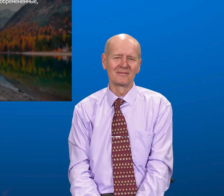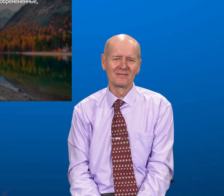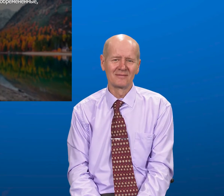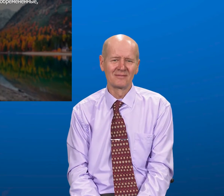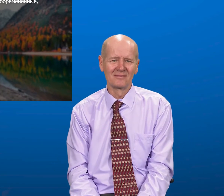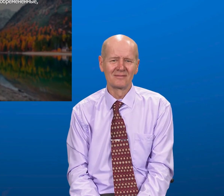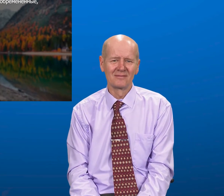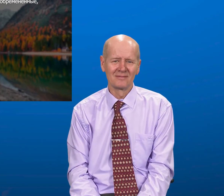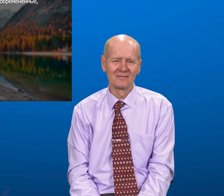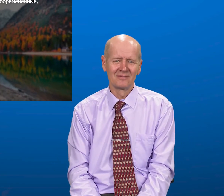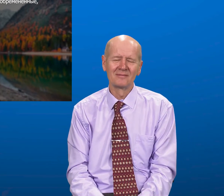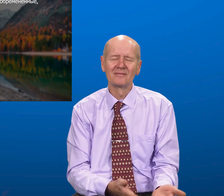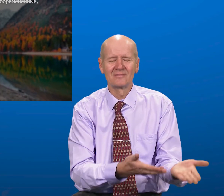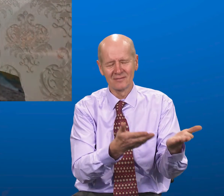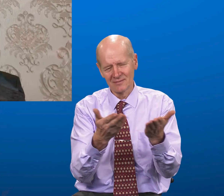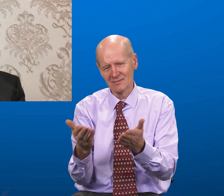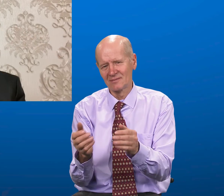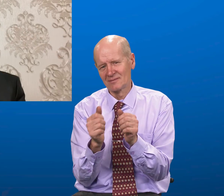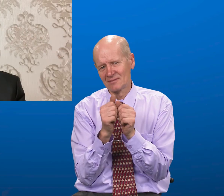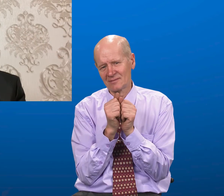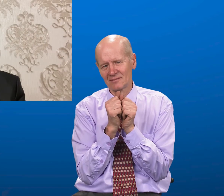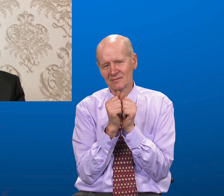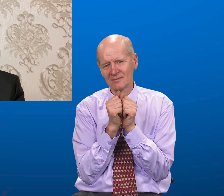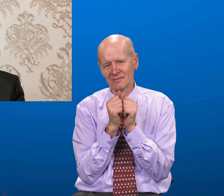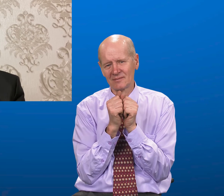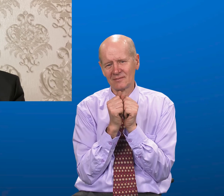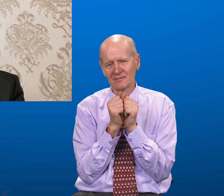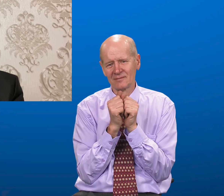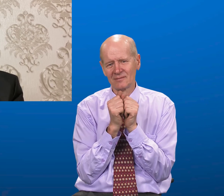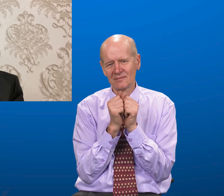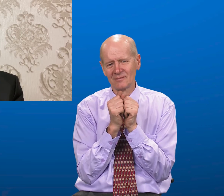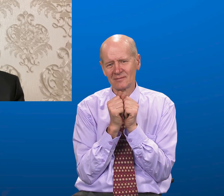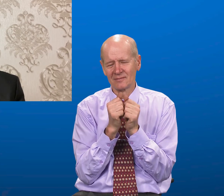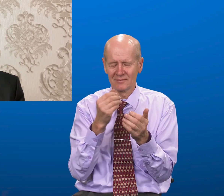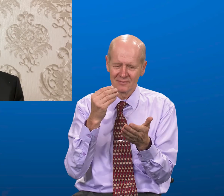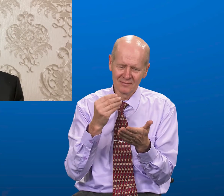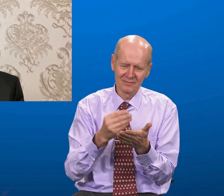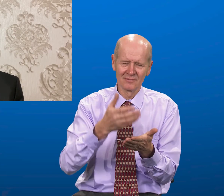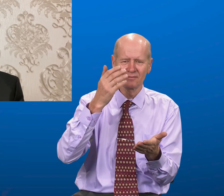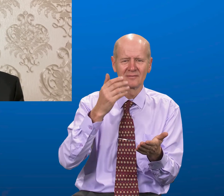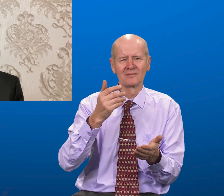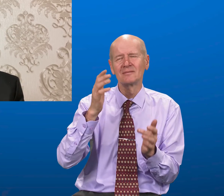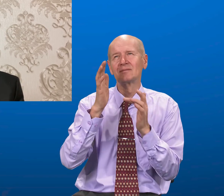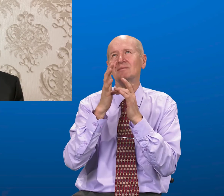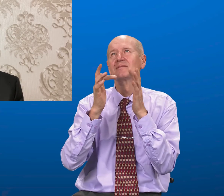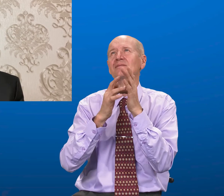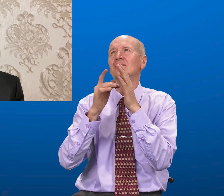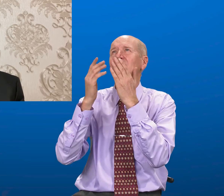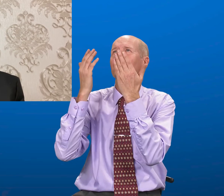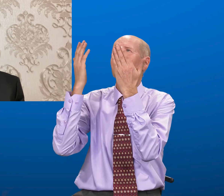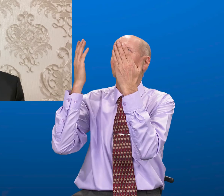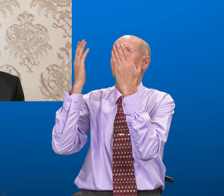успокою вас». Я приглашаю вас к молитве.